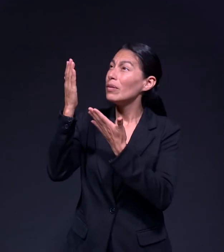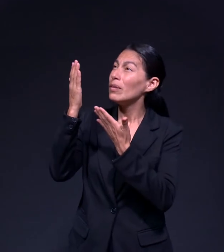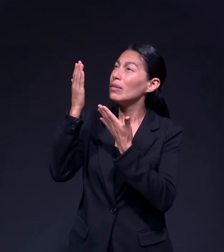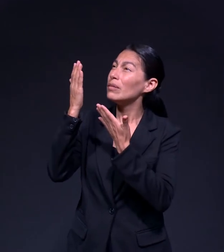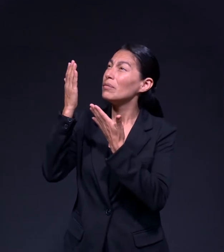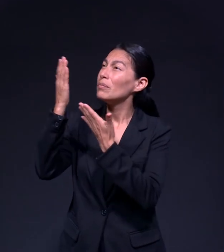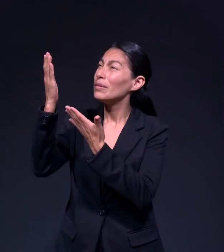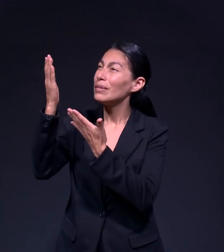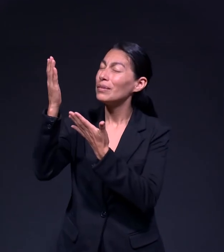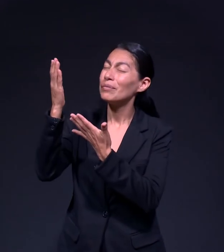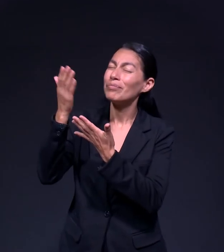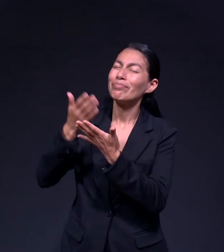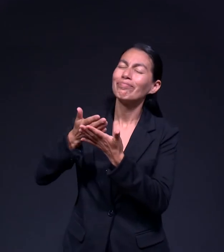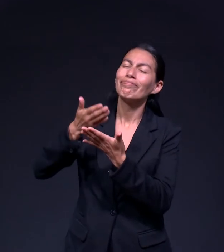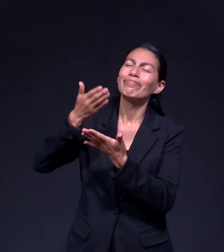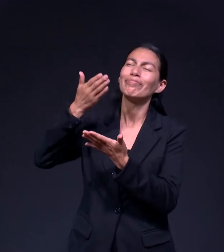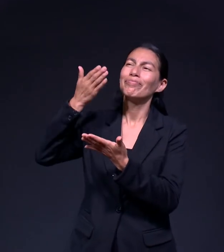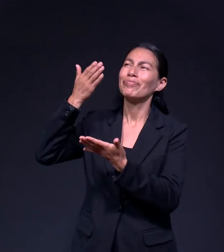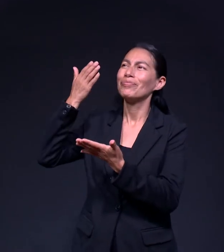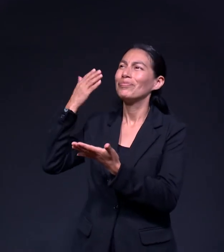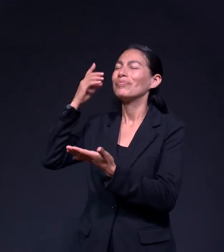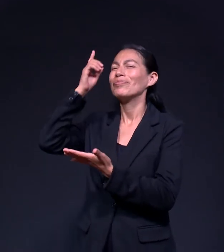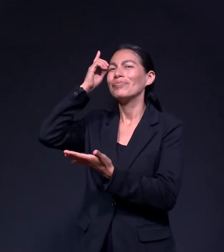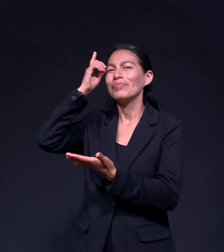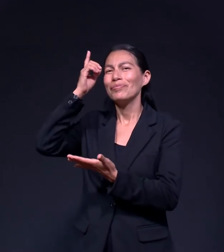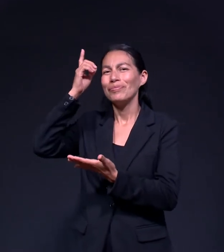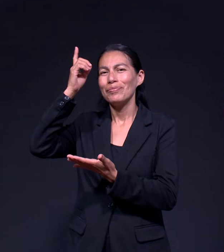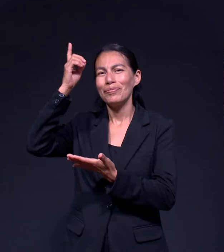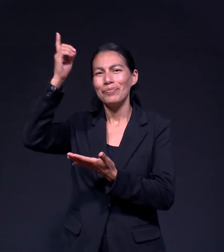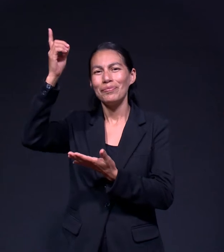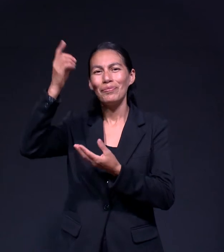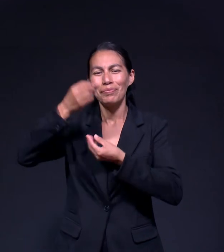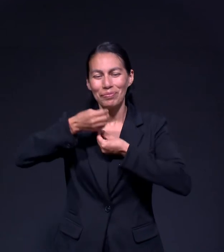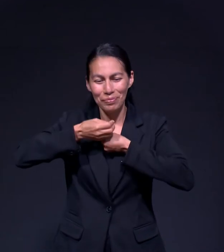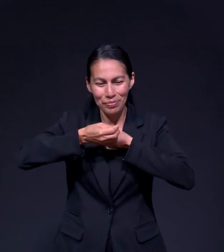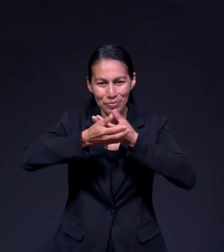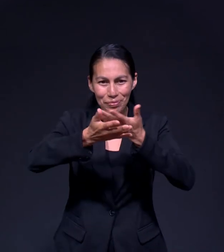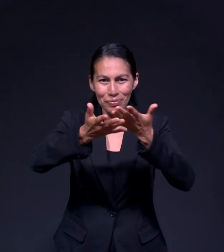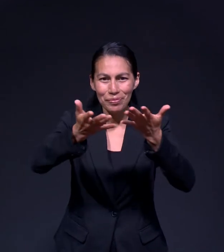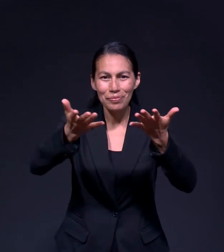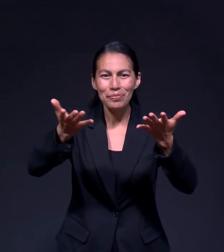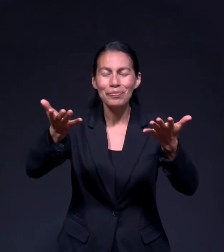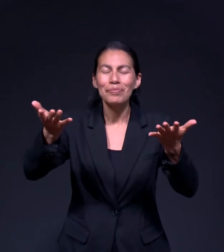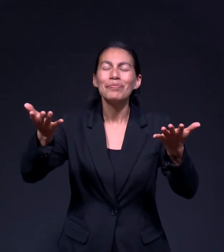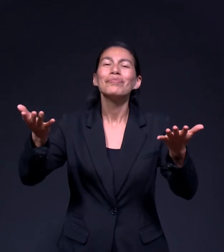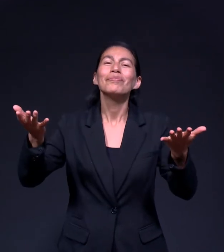Una salida construido está obrando desde